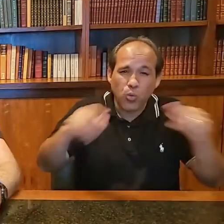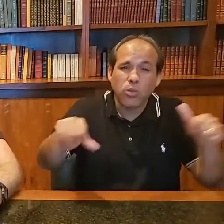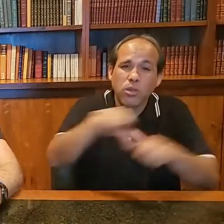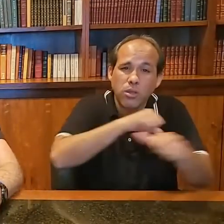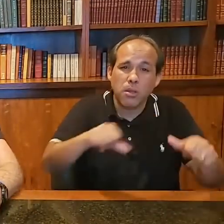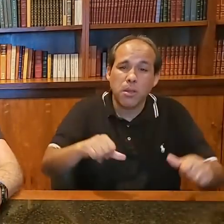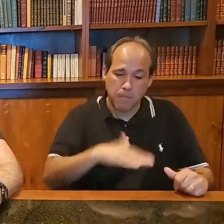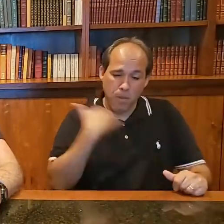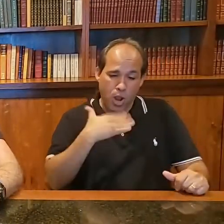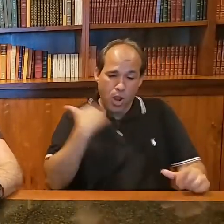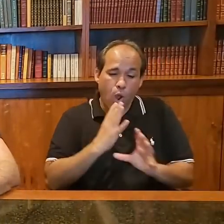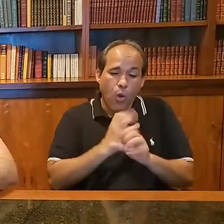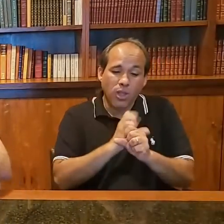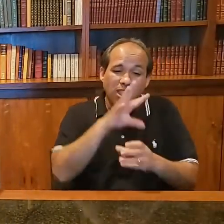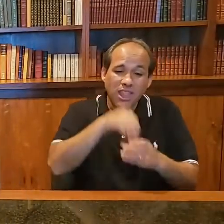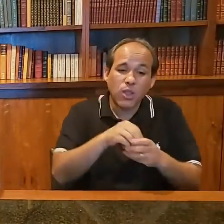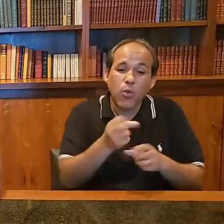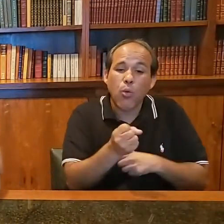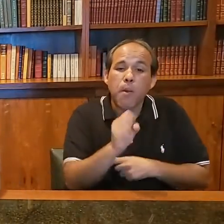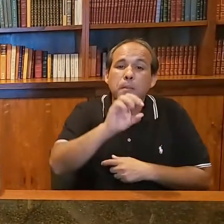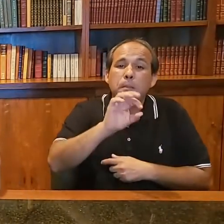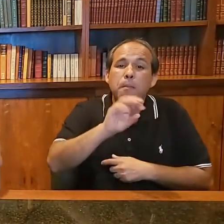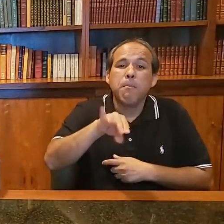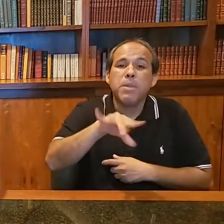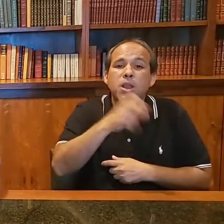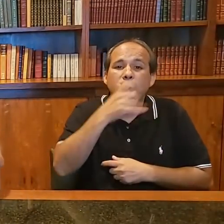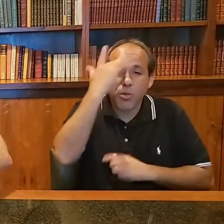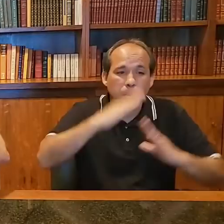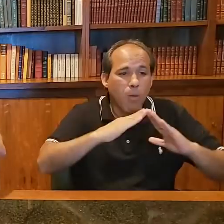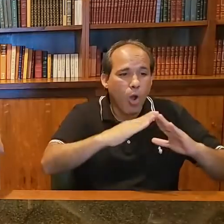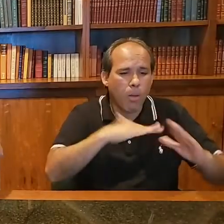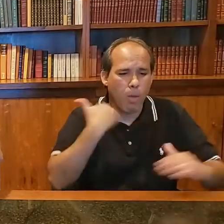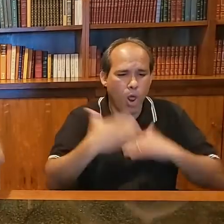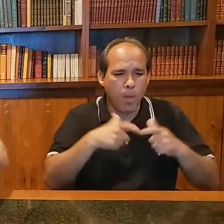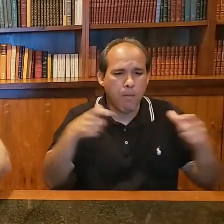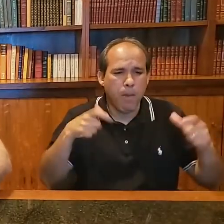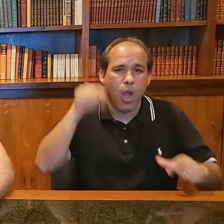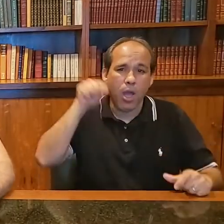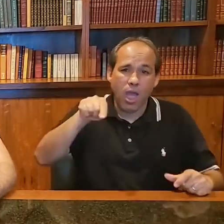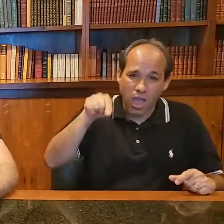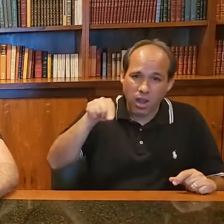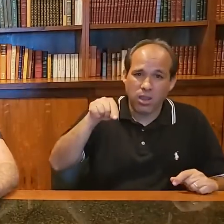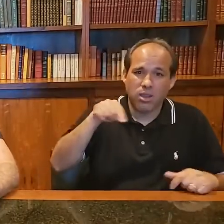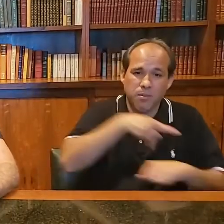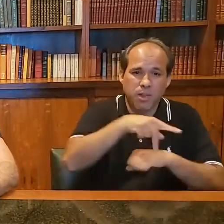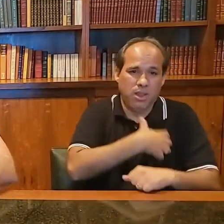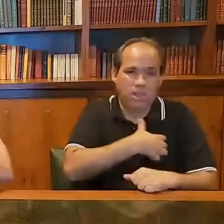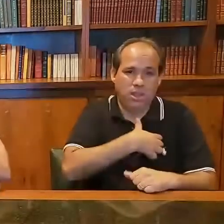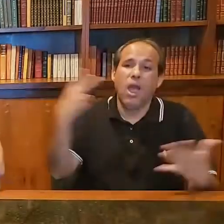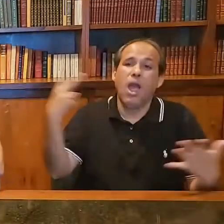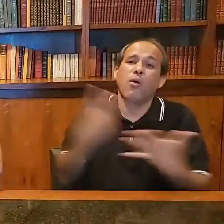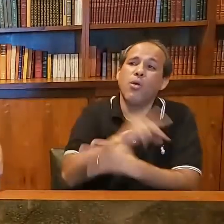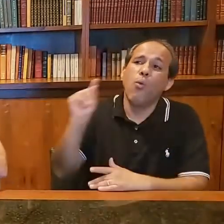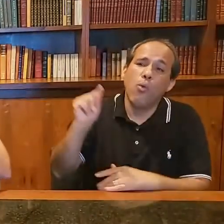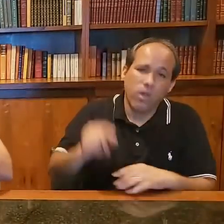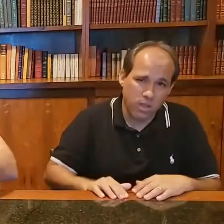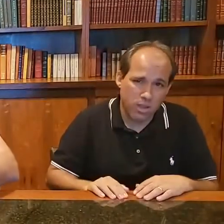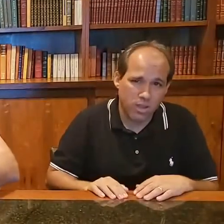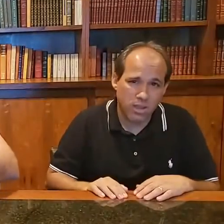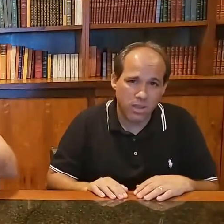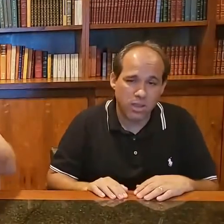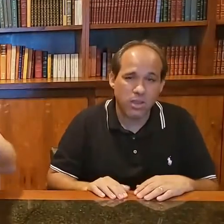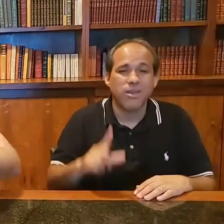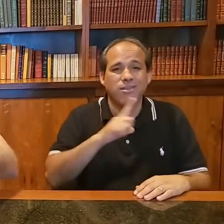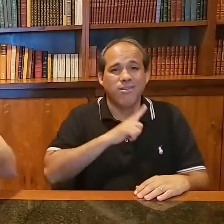habitantes. Tá? Falar também que, em função disso, o que está acontecendo com a Argentina? A Argentina tomando medidas ali, isso